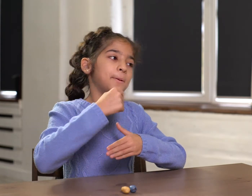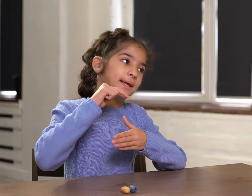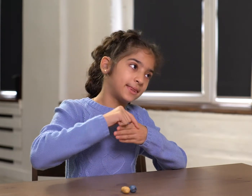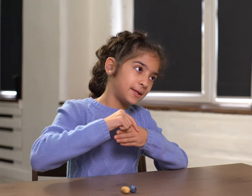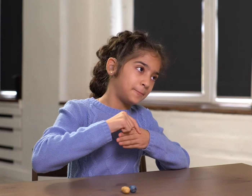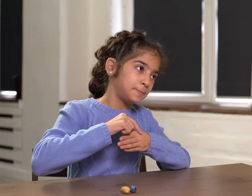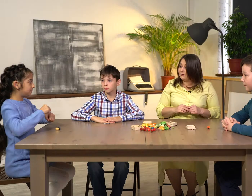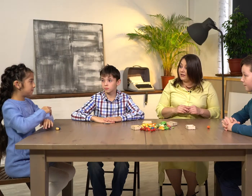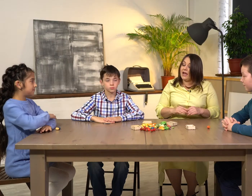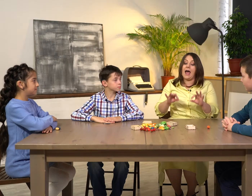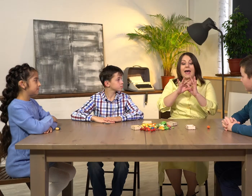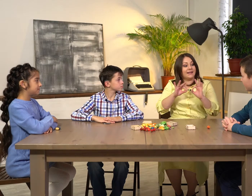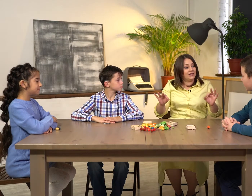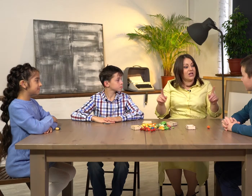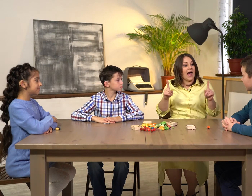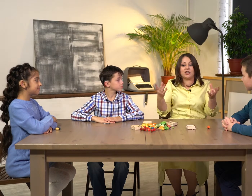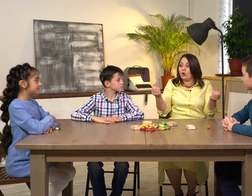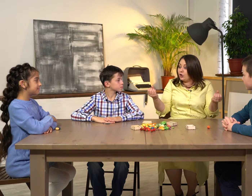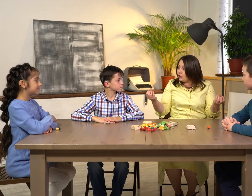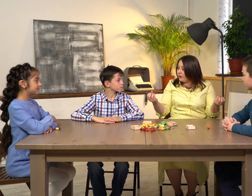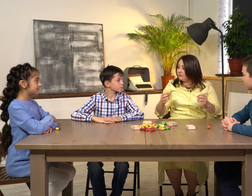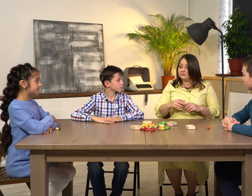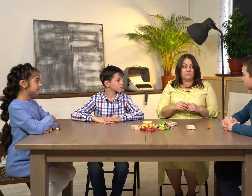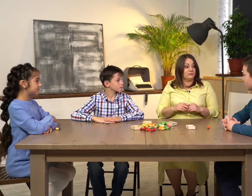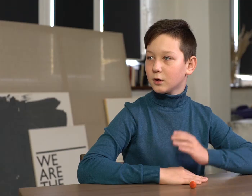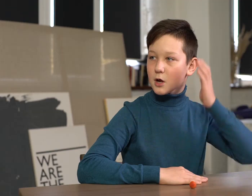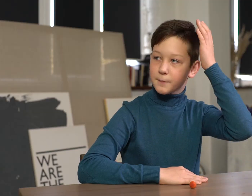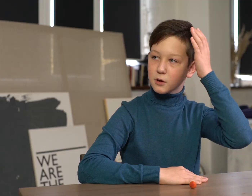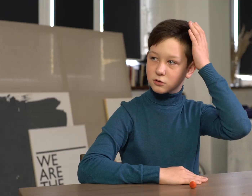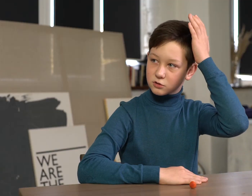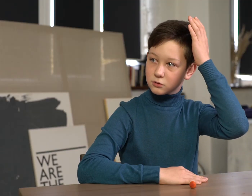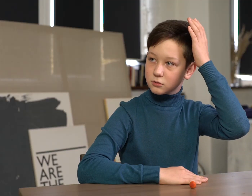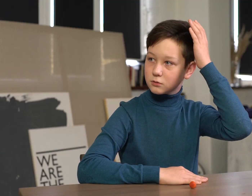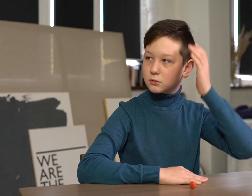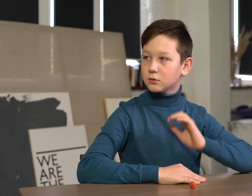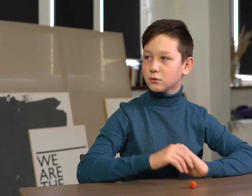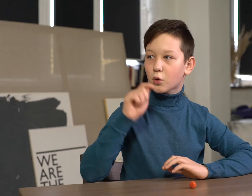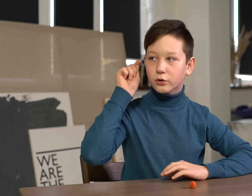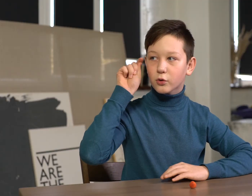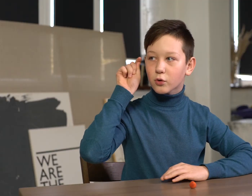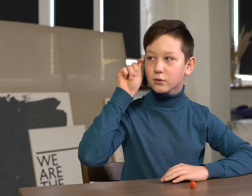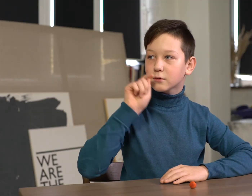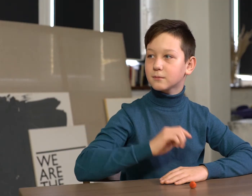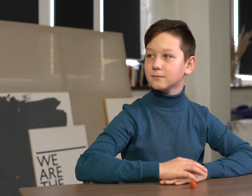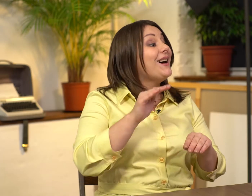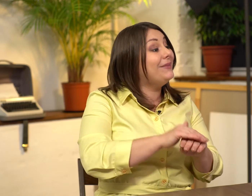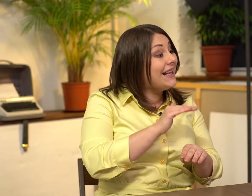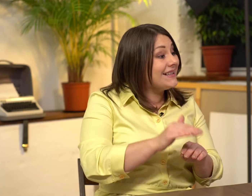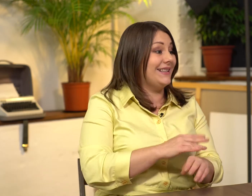Beet. Eat. Отлично. А что еще? Cabbage. Onion. Молодцы.